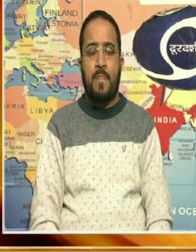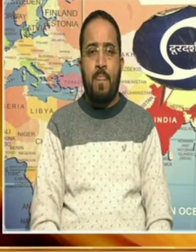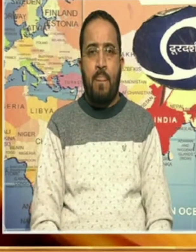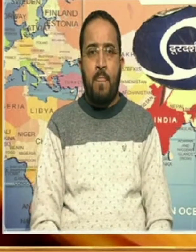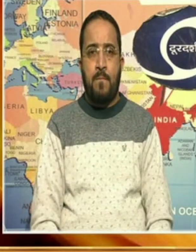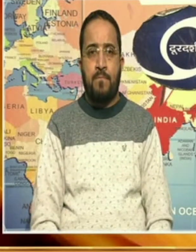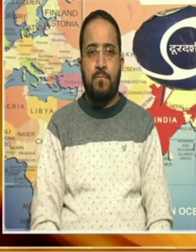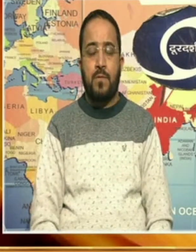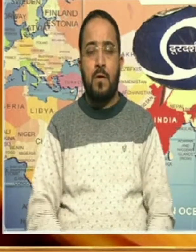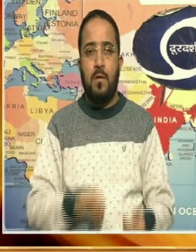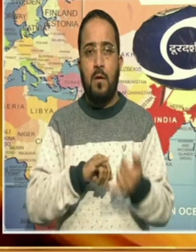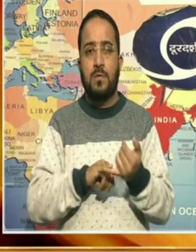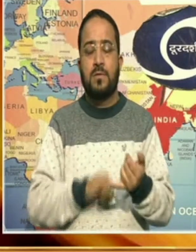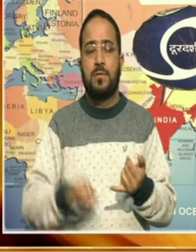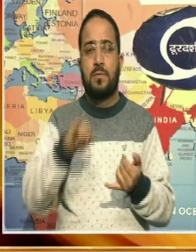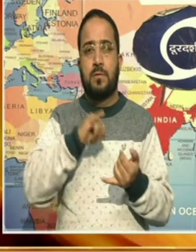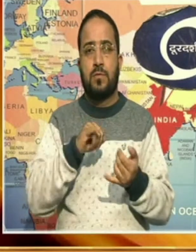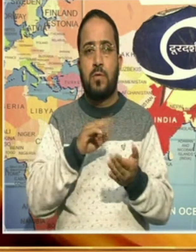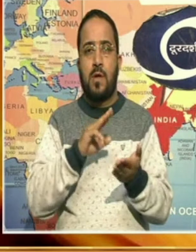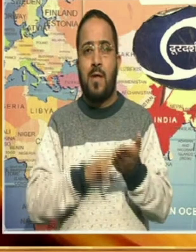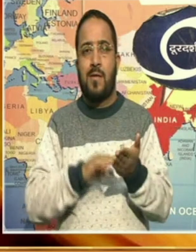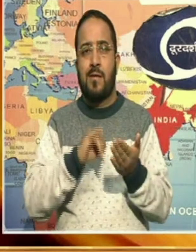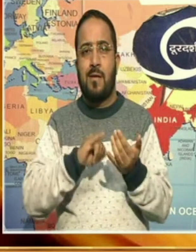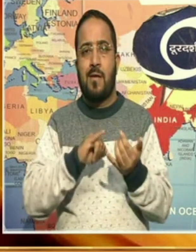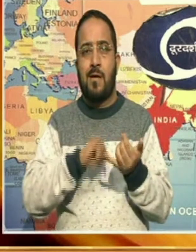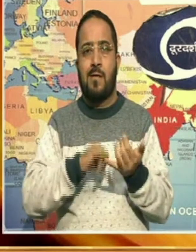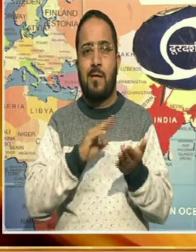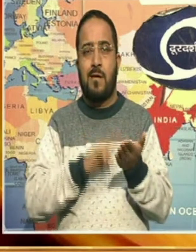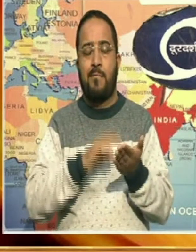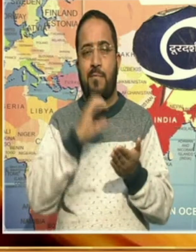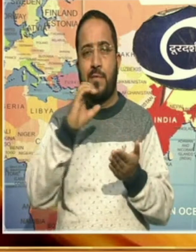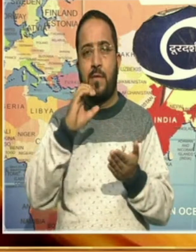سرنگر منصف الکورپوریشن نے